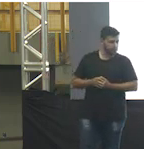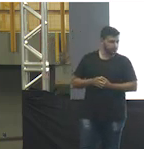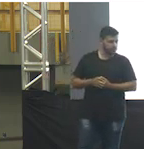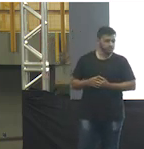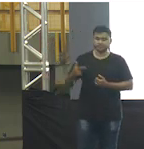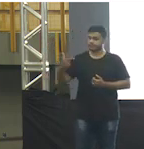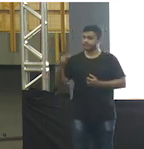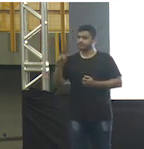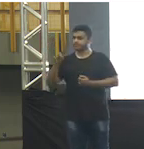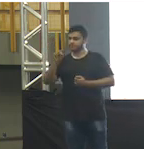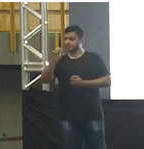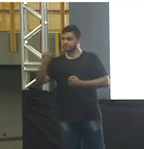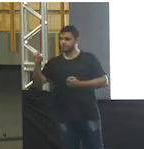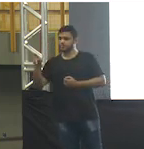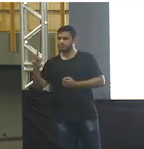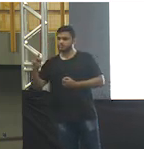liberam